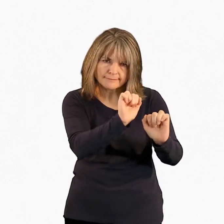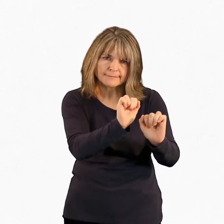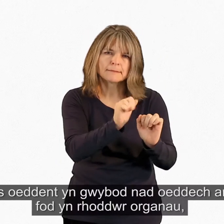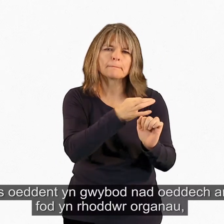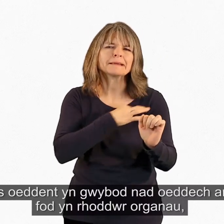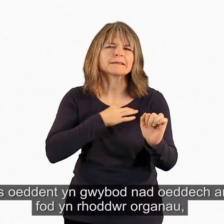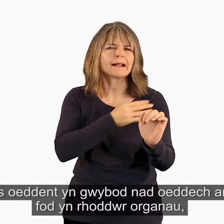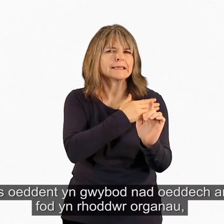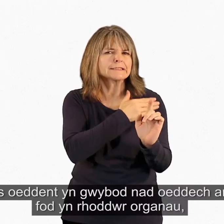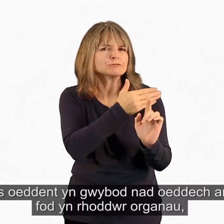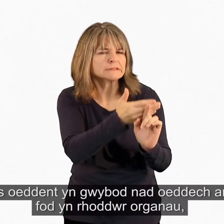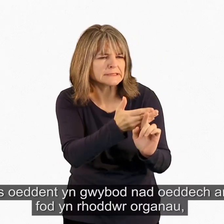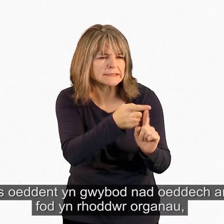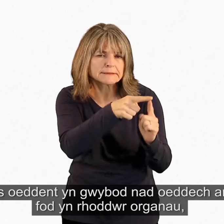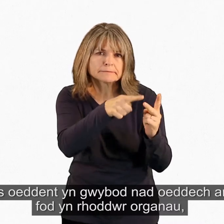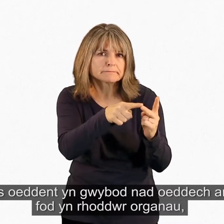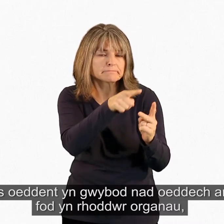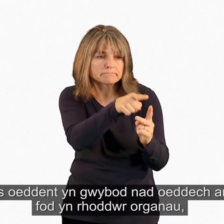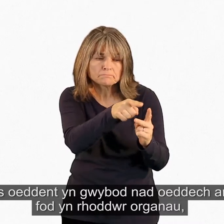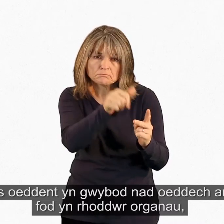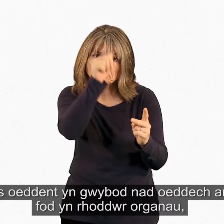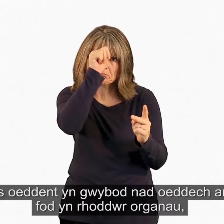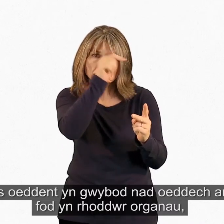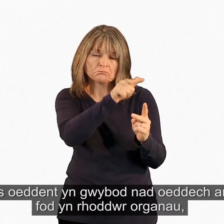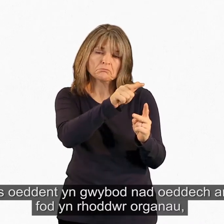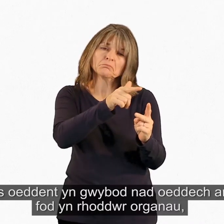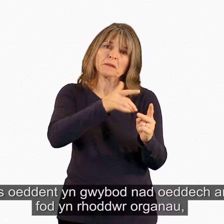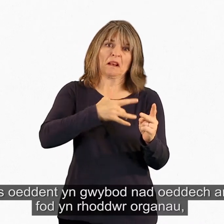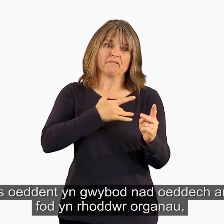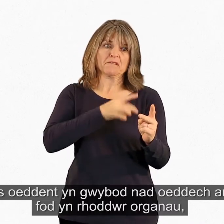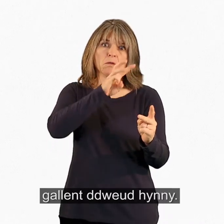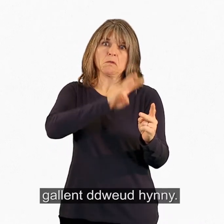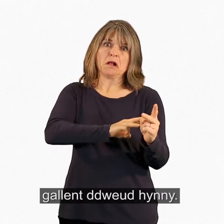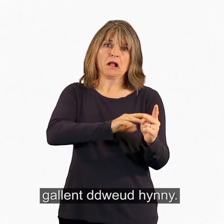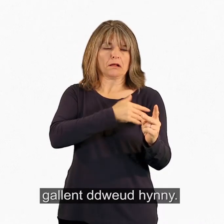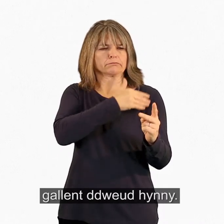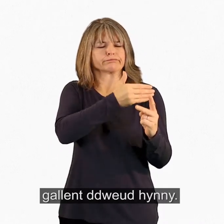Os oeddent yn gwybod nad oedd ych yn fod yn rhoi'r organau Gallent ddweud hynny